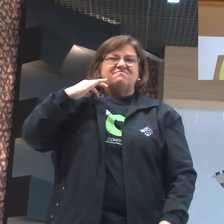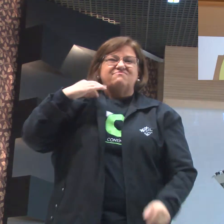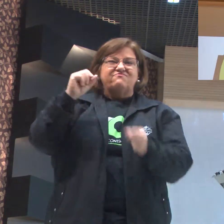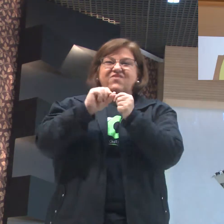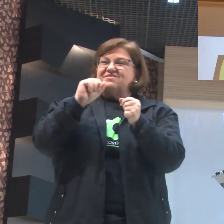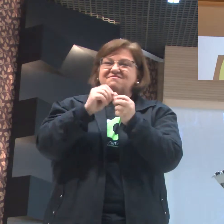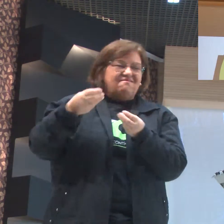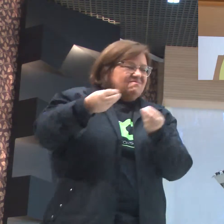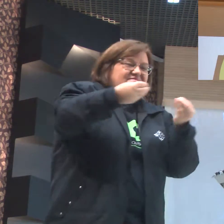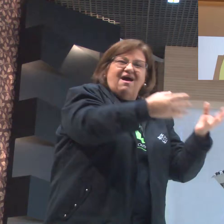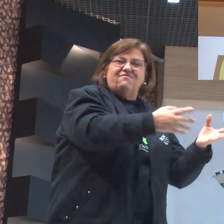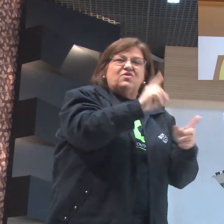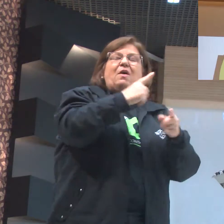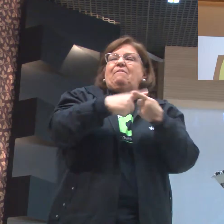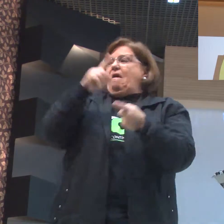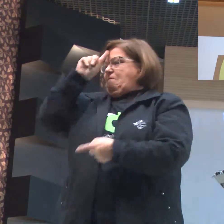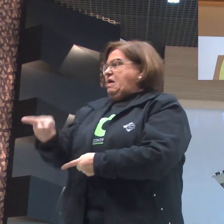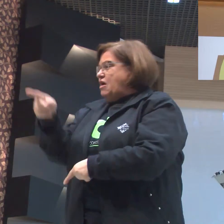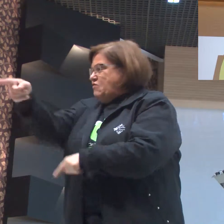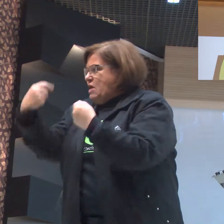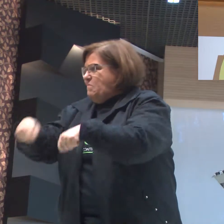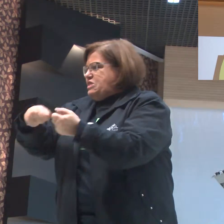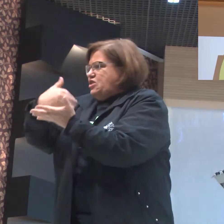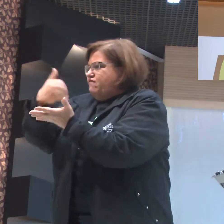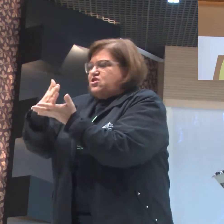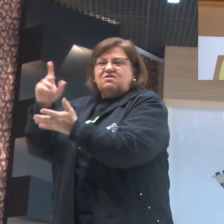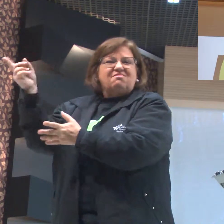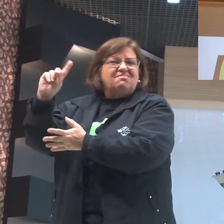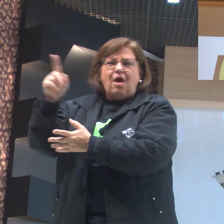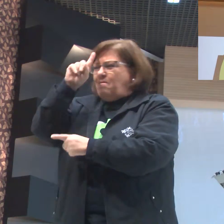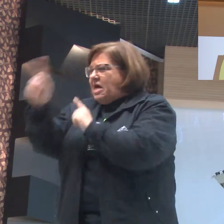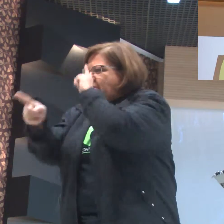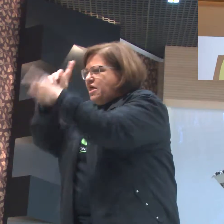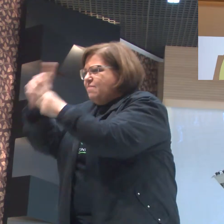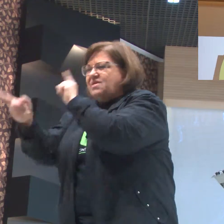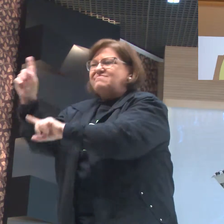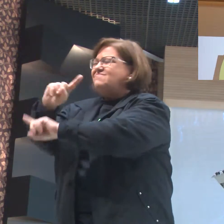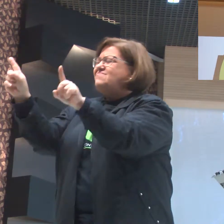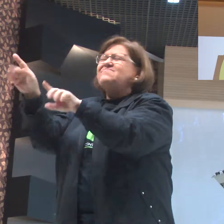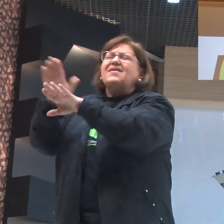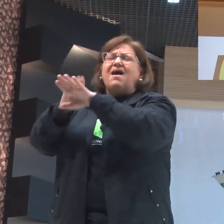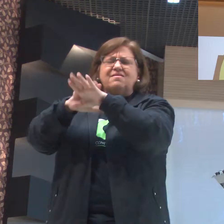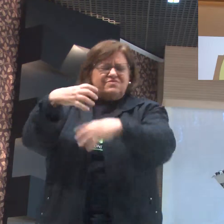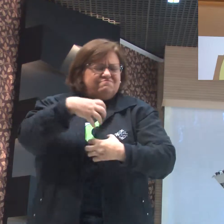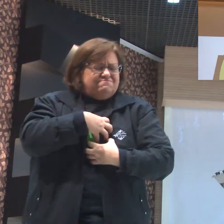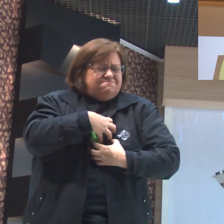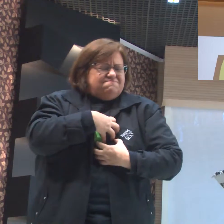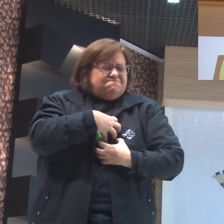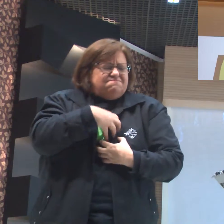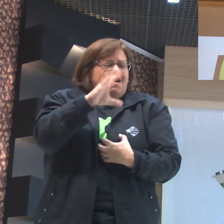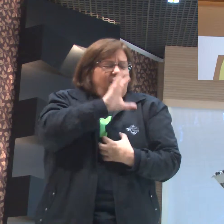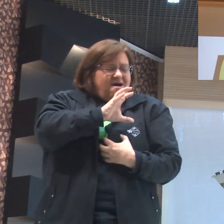Nada a ver, não tem nada a ver. Era ações voluntárias, aqueles que queriam, que